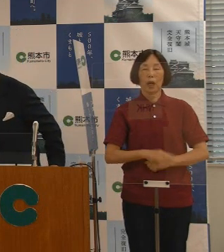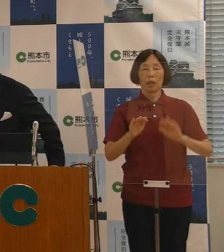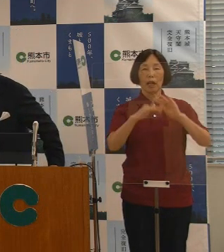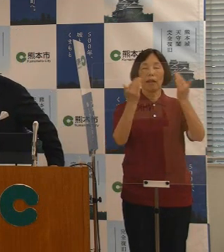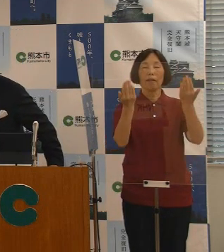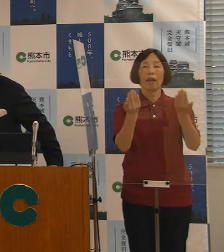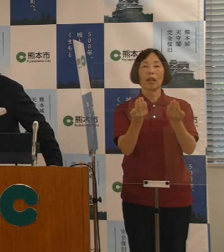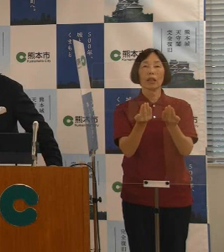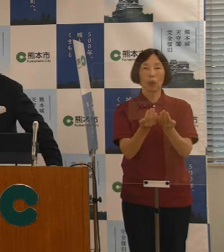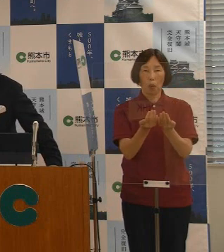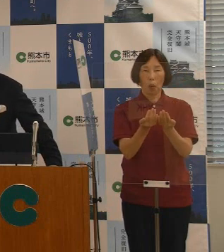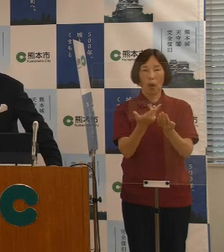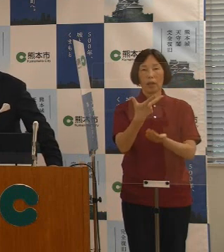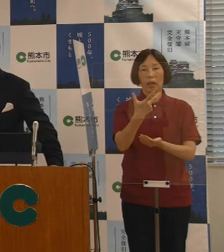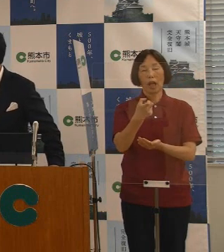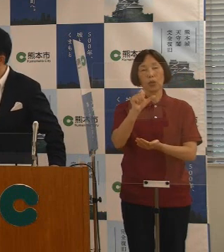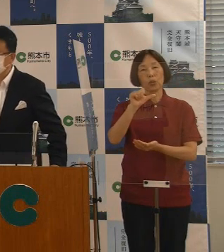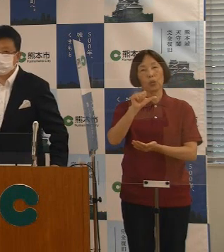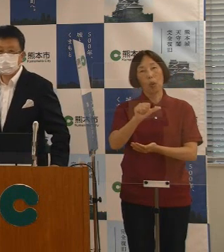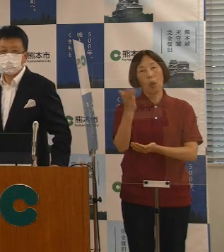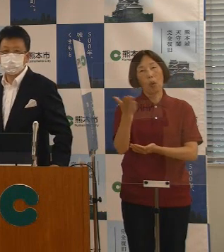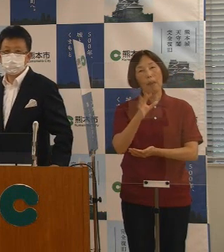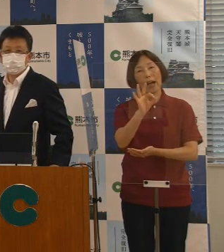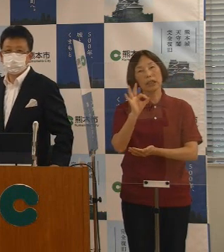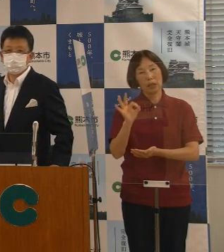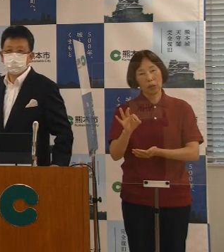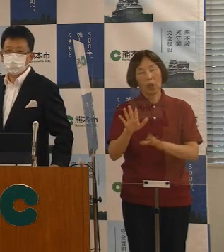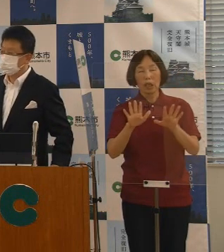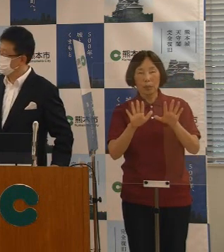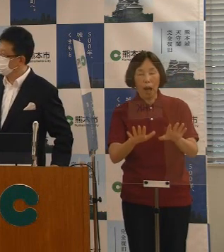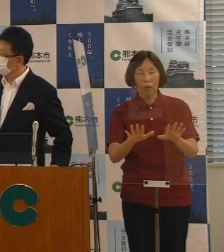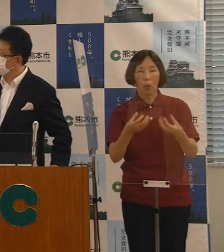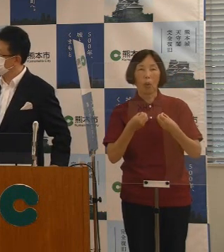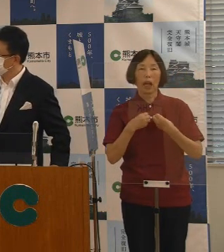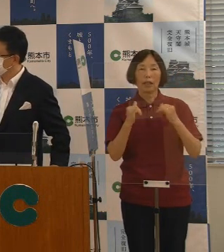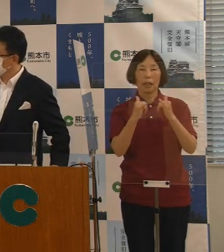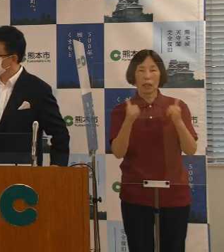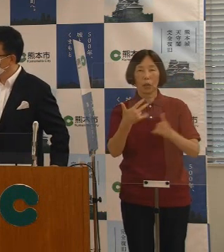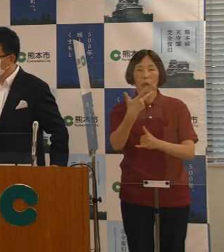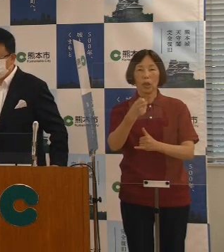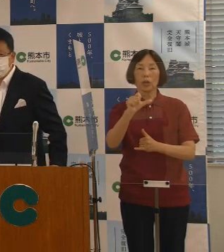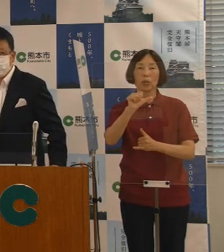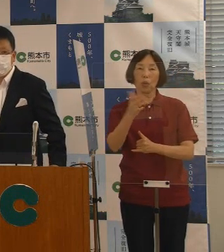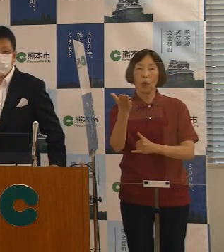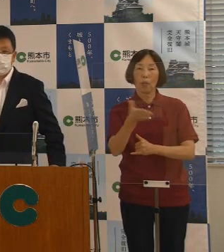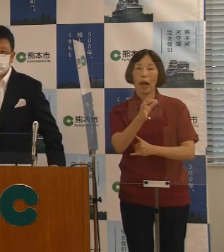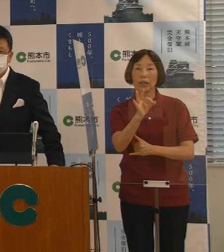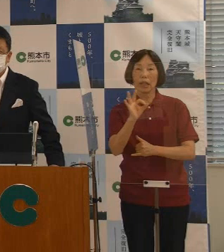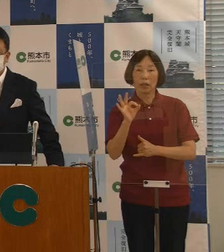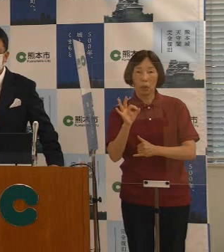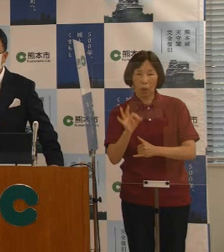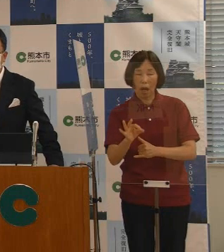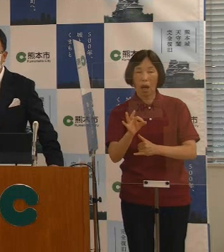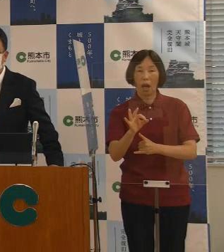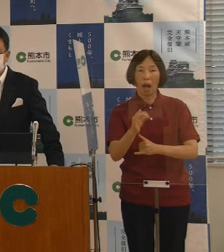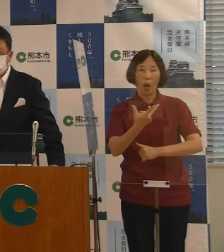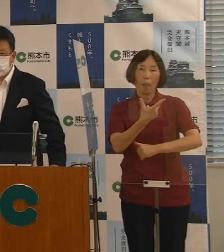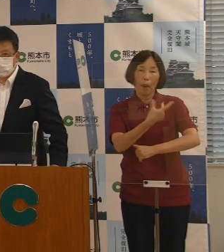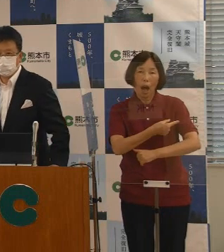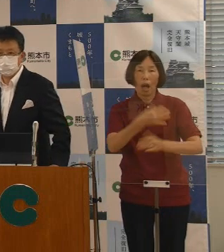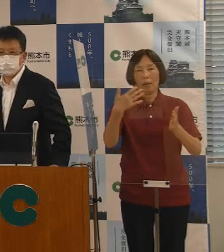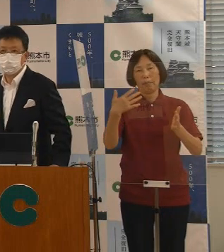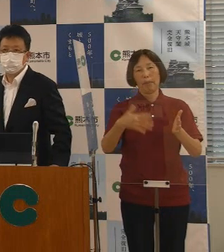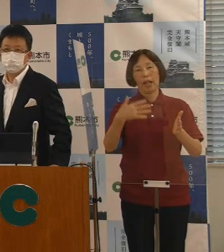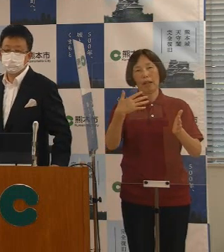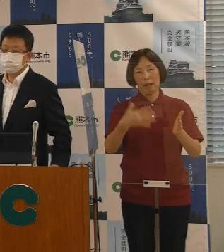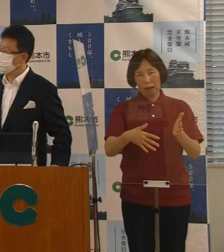全体でいきますと 75%、 今の感染者の 75% の方がワクチンを受けておられ